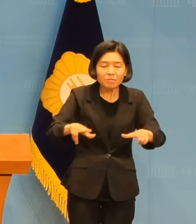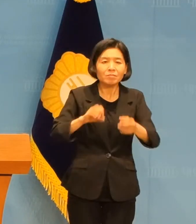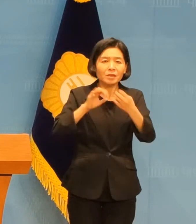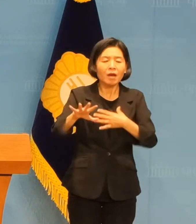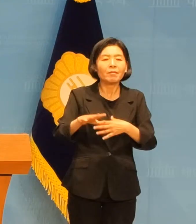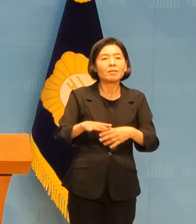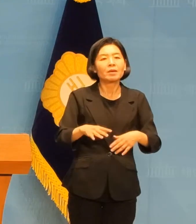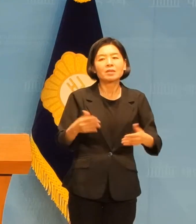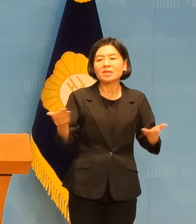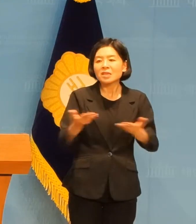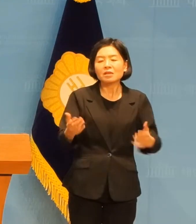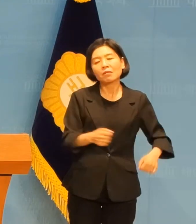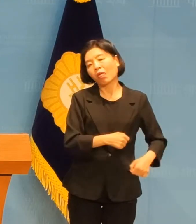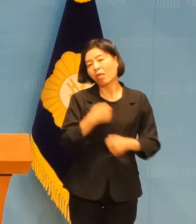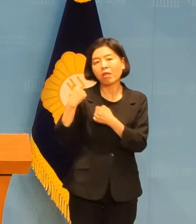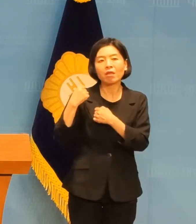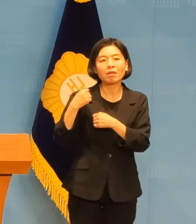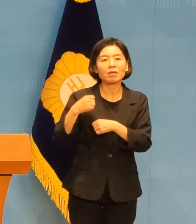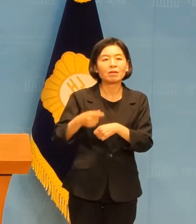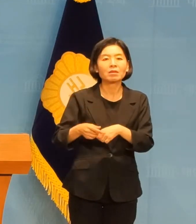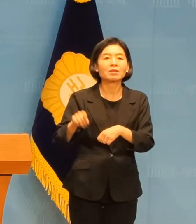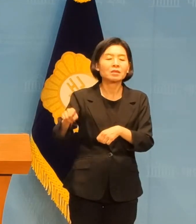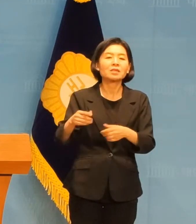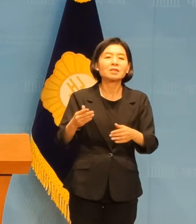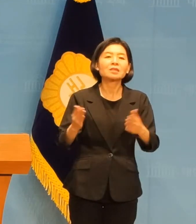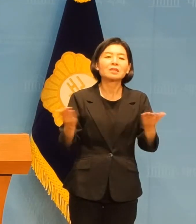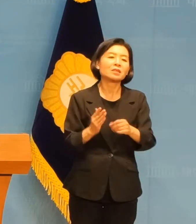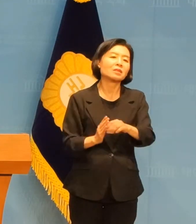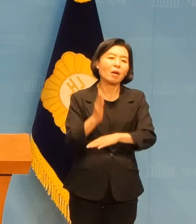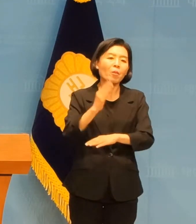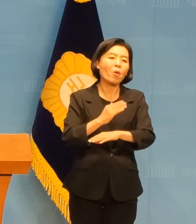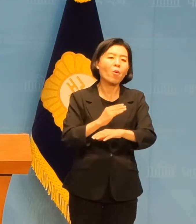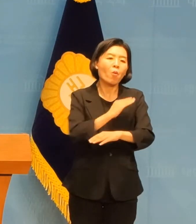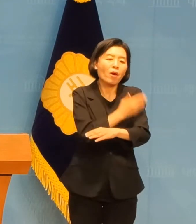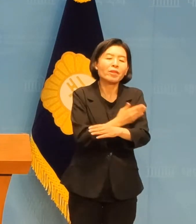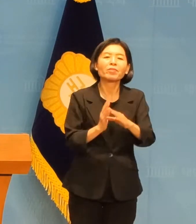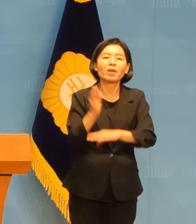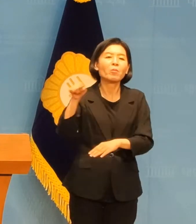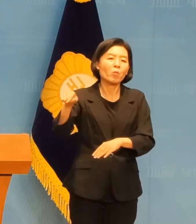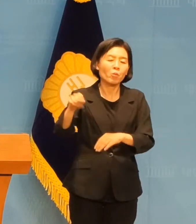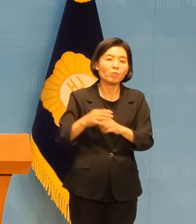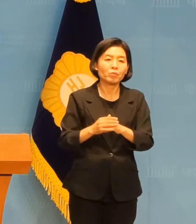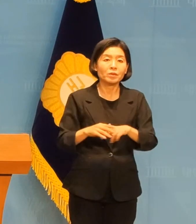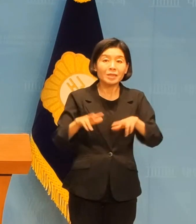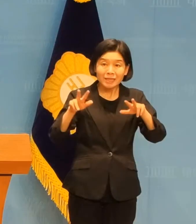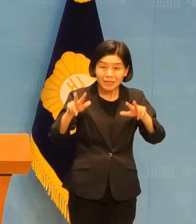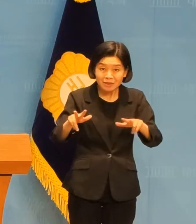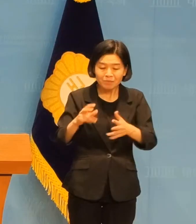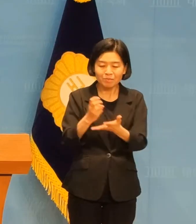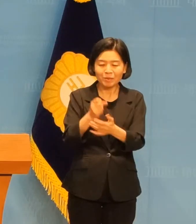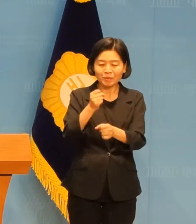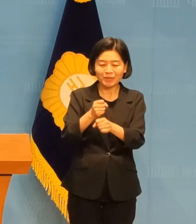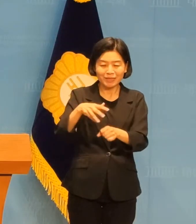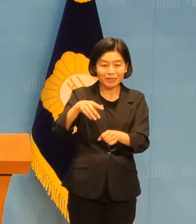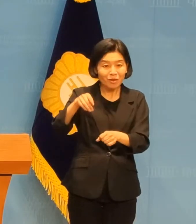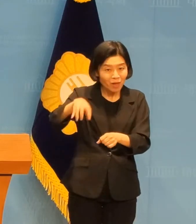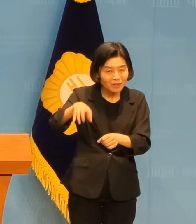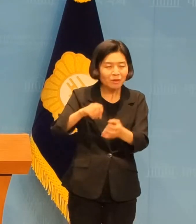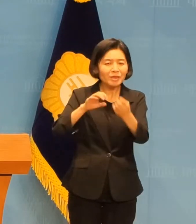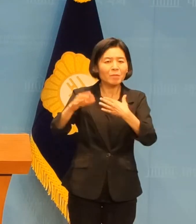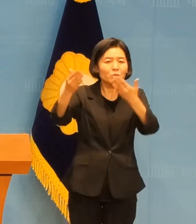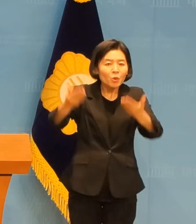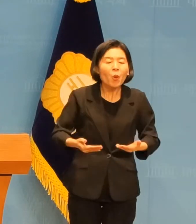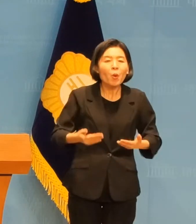아닐 수 없습니다. 지금이라도 법제처가 제대로 된 유권 해석을 내놓았기 때문에